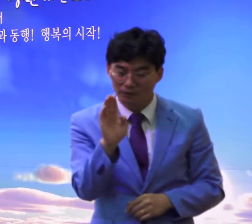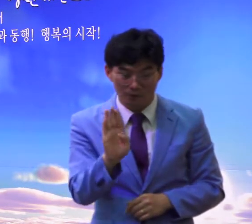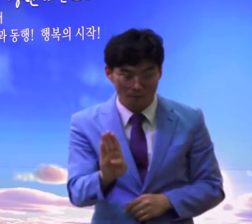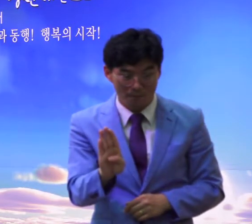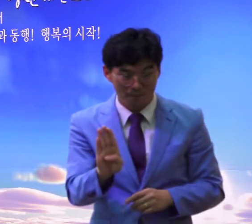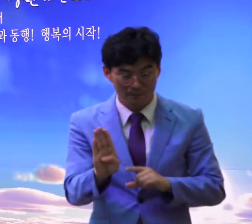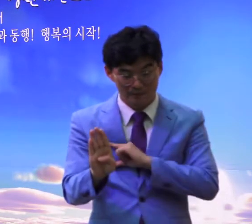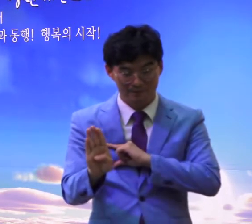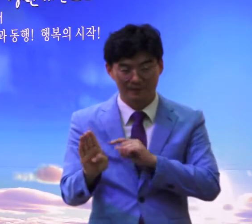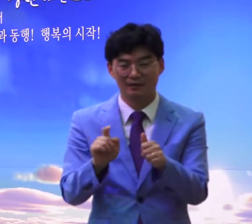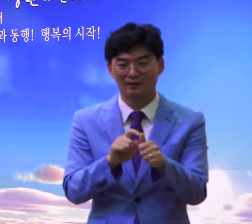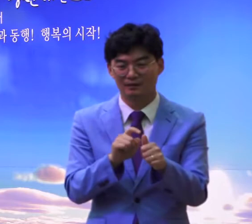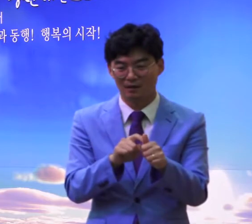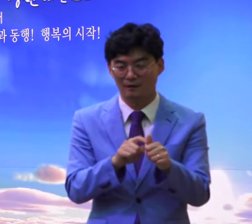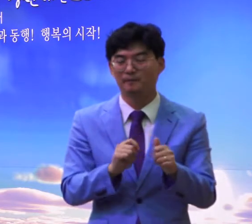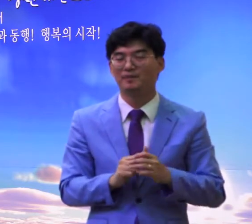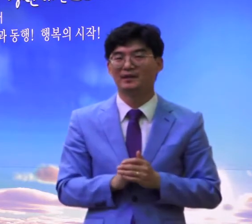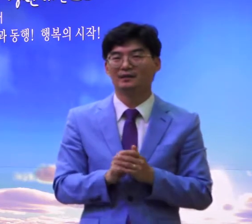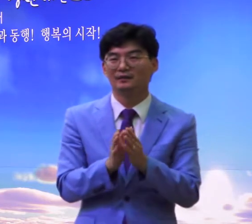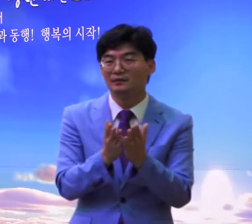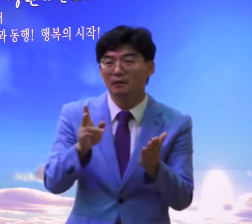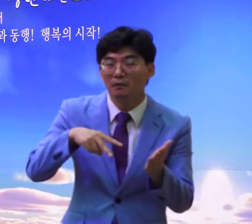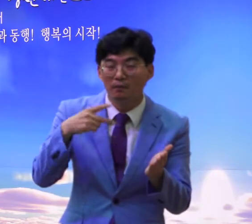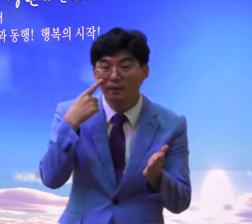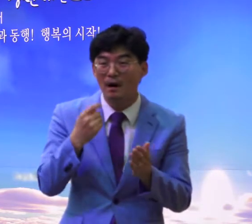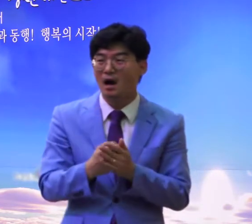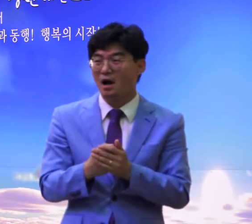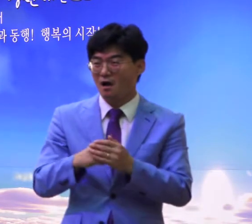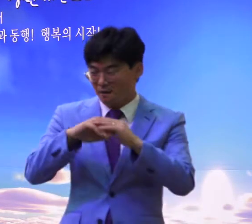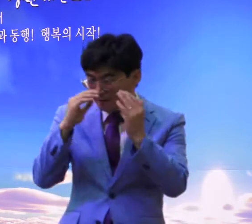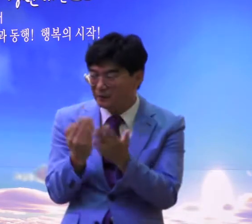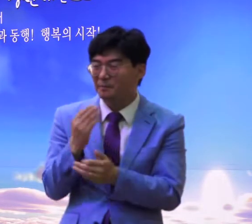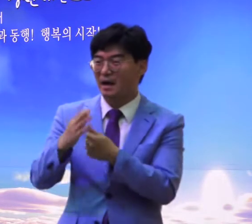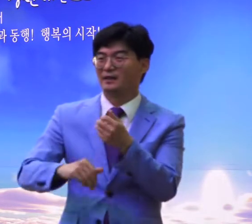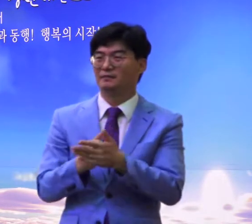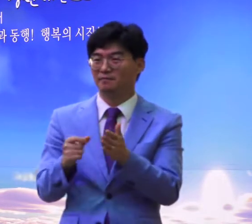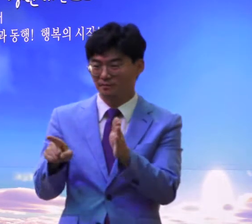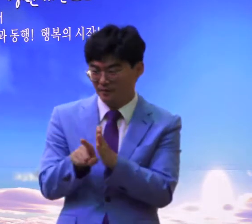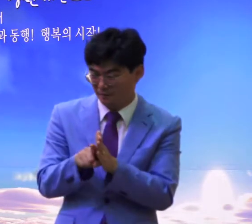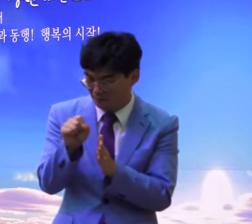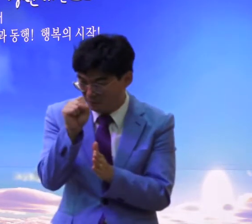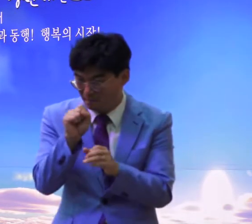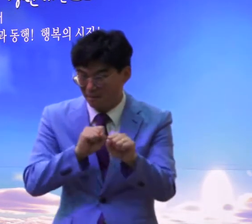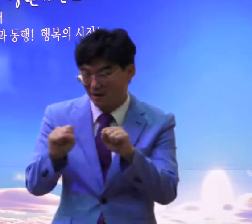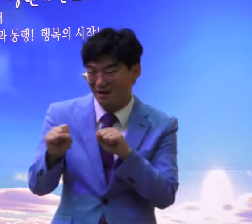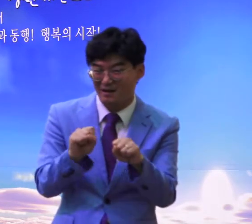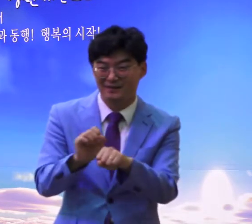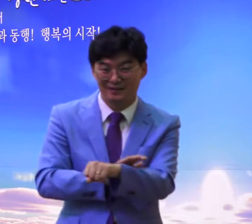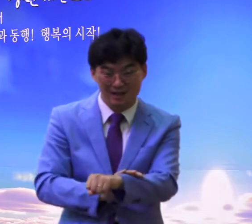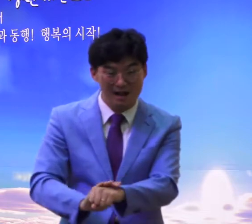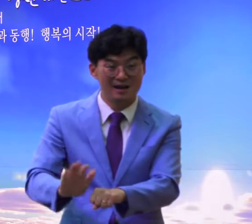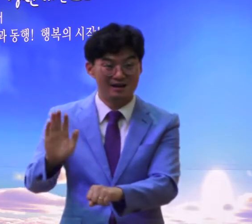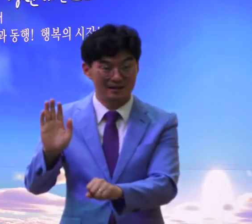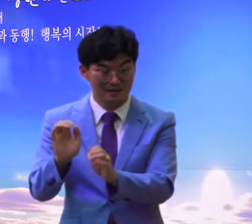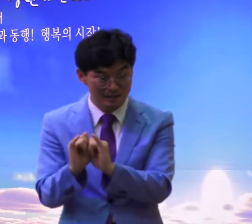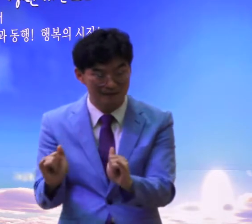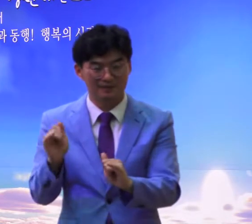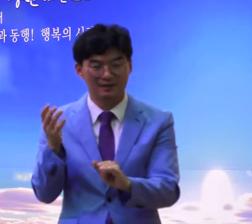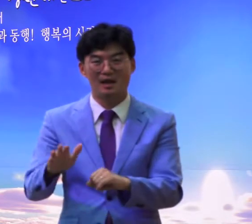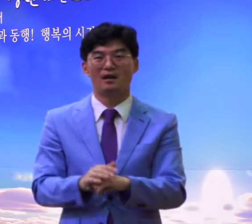것처럼 온전하고 정직하고 하나님을 경외했고 악에서 떠난 사람이었습니다. 그런 욥에게도 정말로